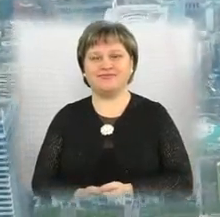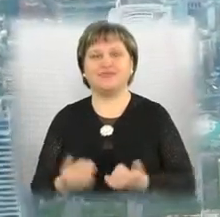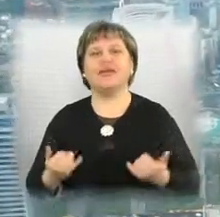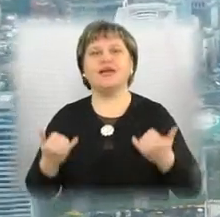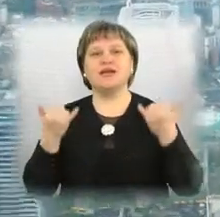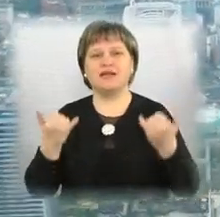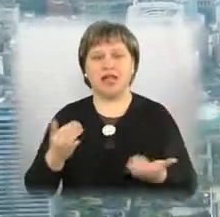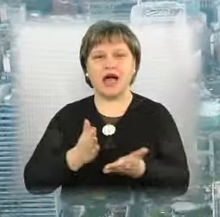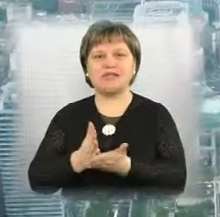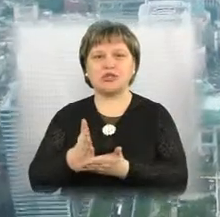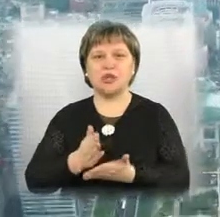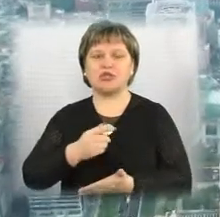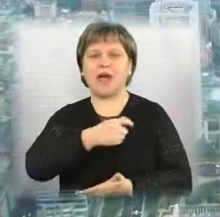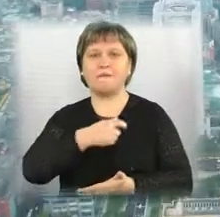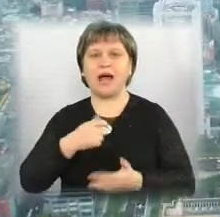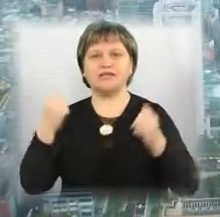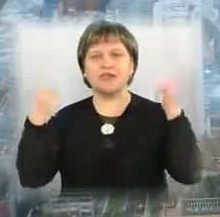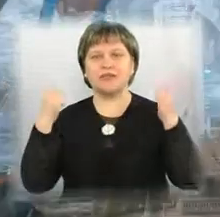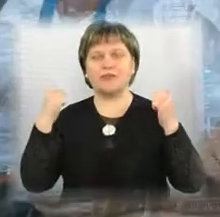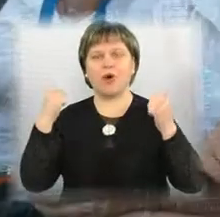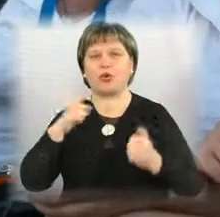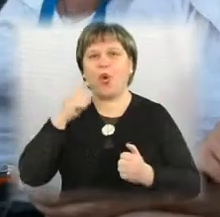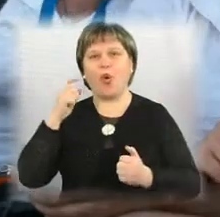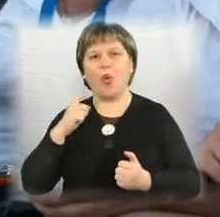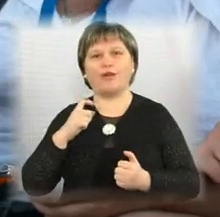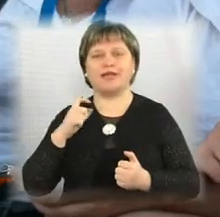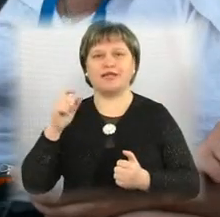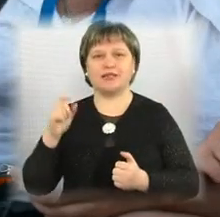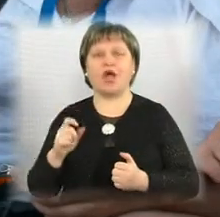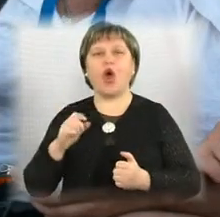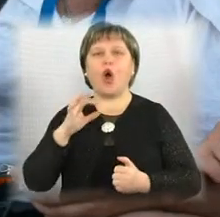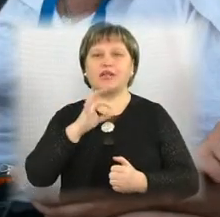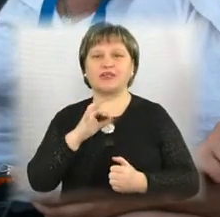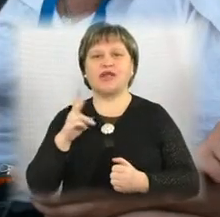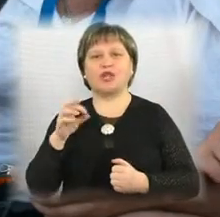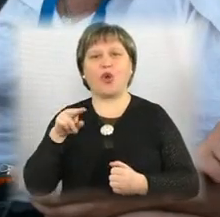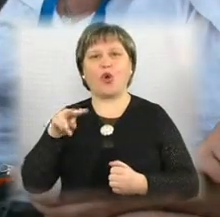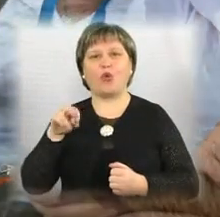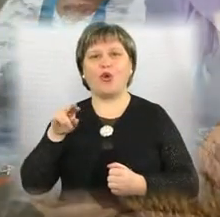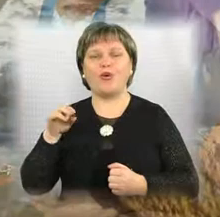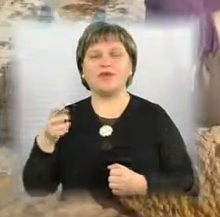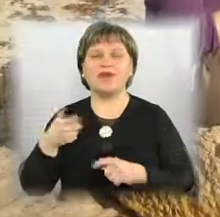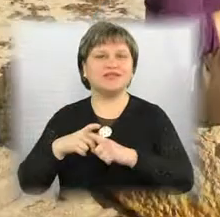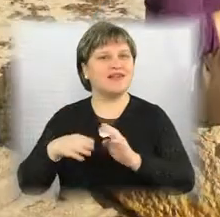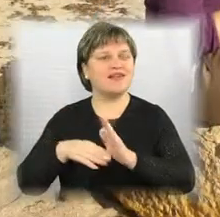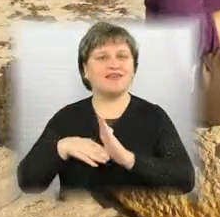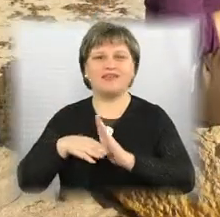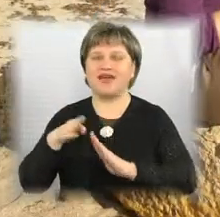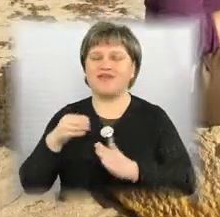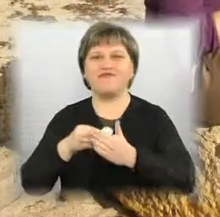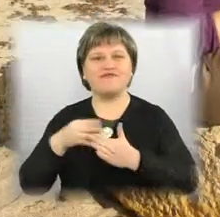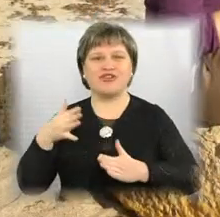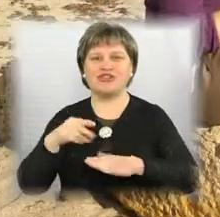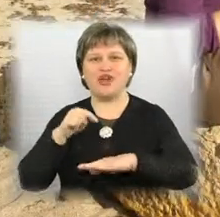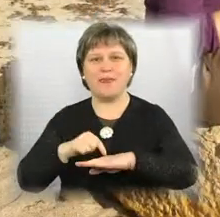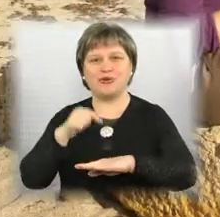Для заслуженого майстра спорту України Олександра Колодія це найвище почуття впустило пагони